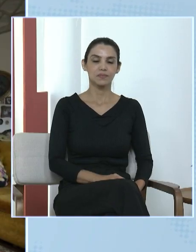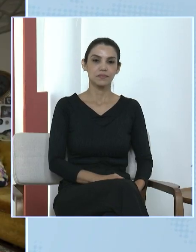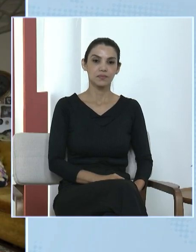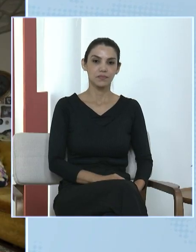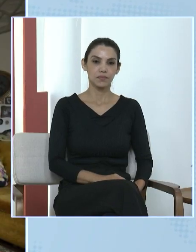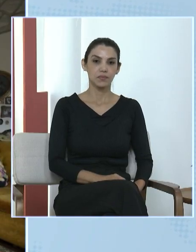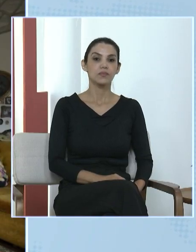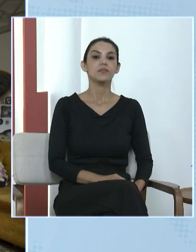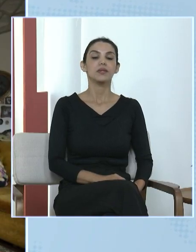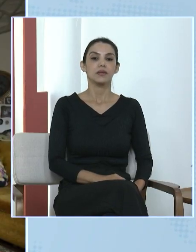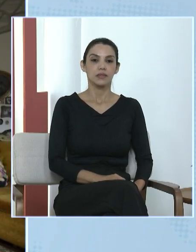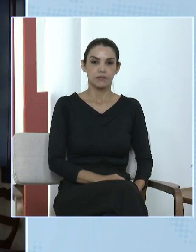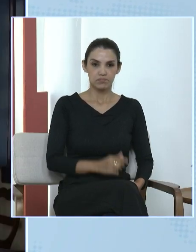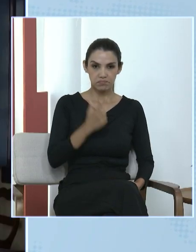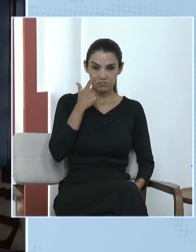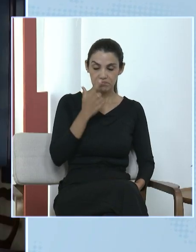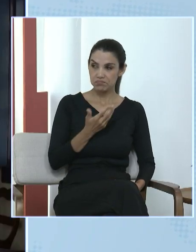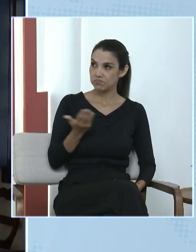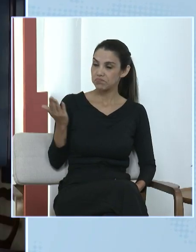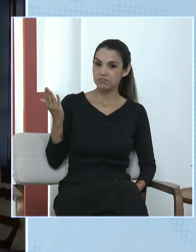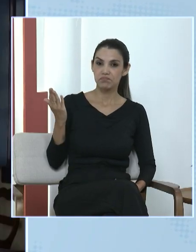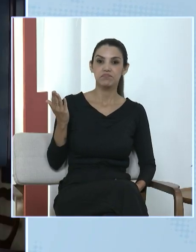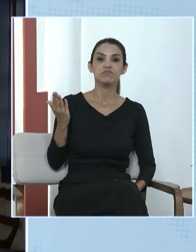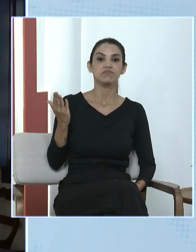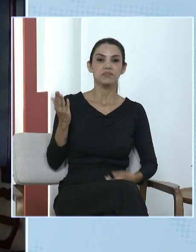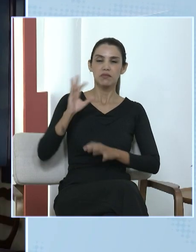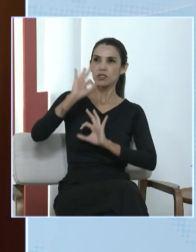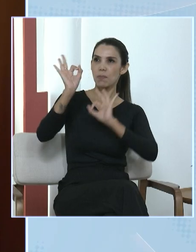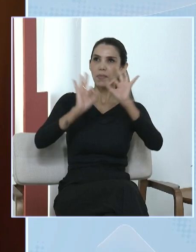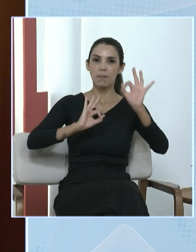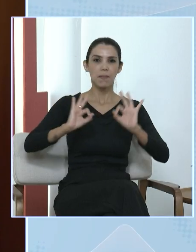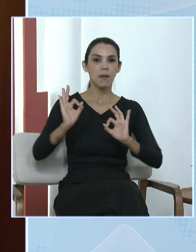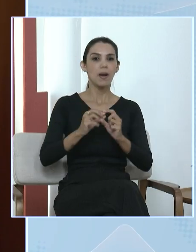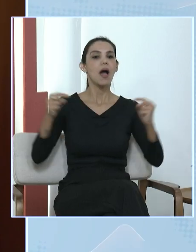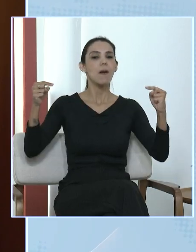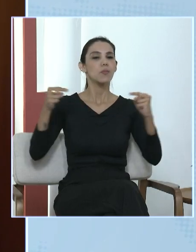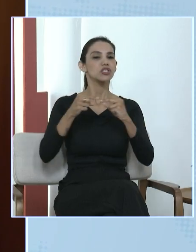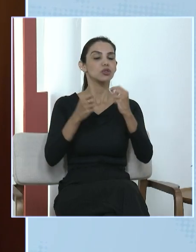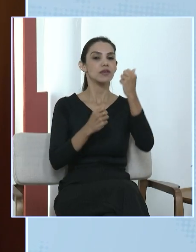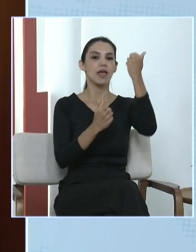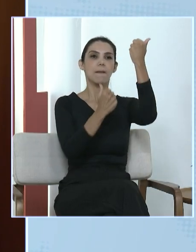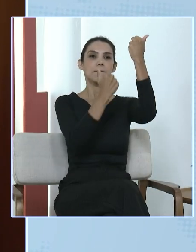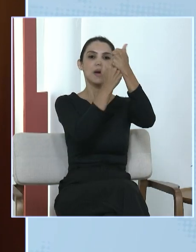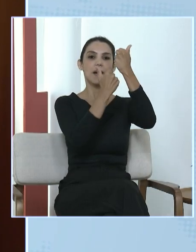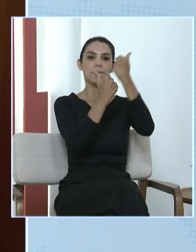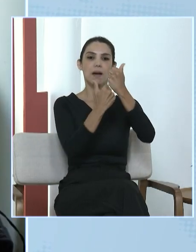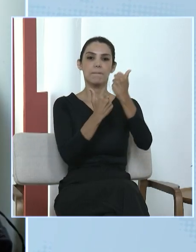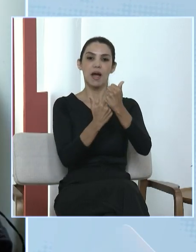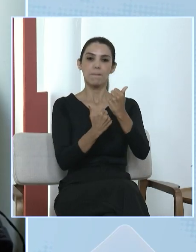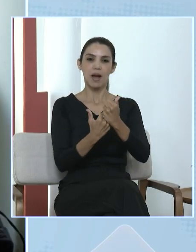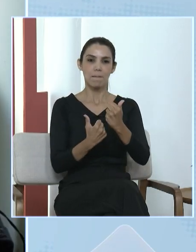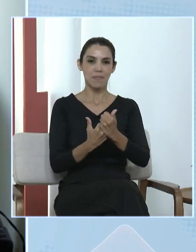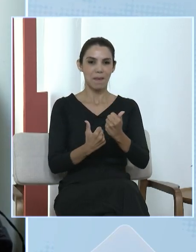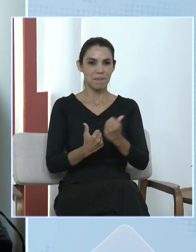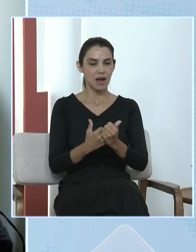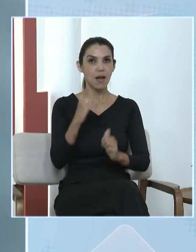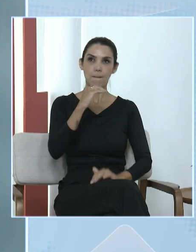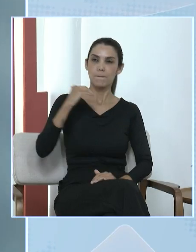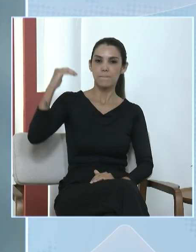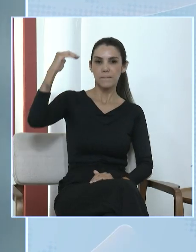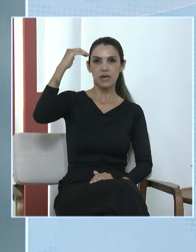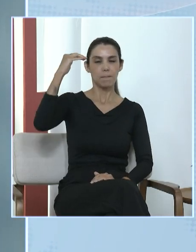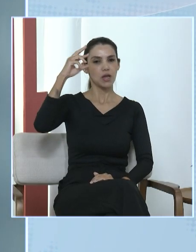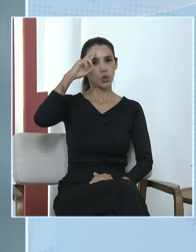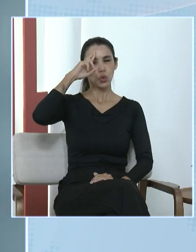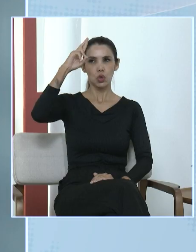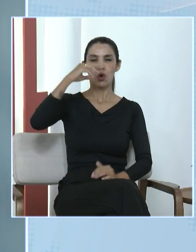Uma arquitetura pensada para segregar e mostrar hierarquia. Eram assim os quartos de empregada construídos no Brasil ao longo do século